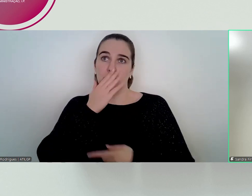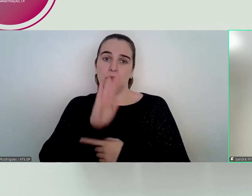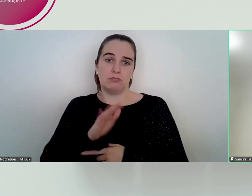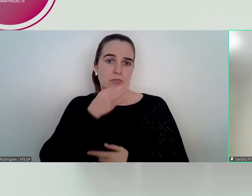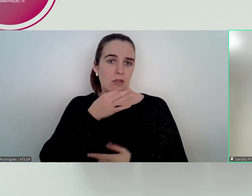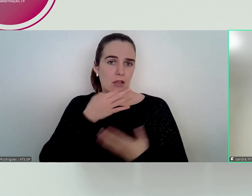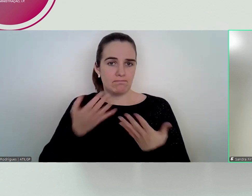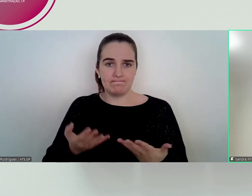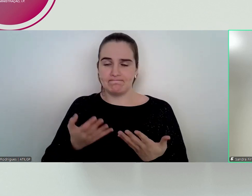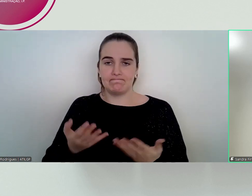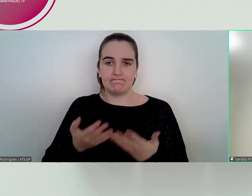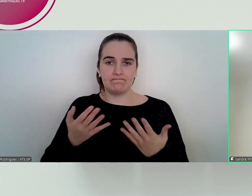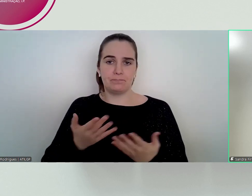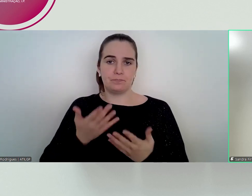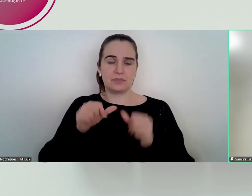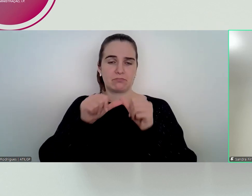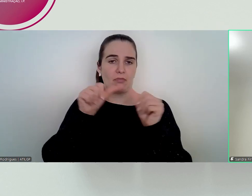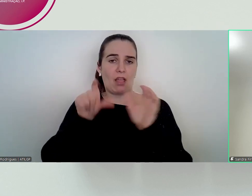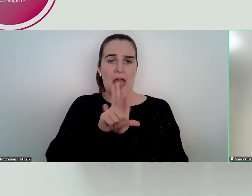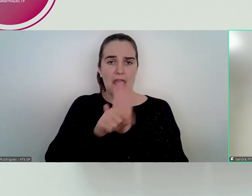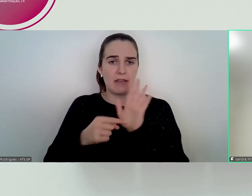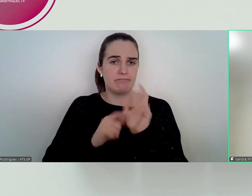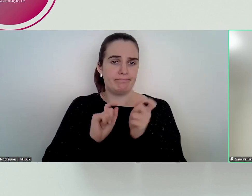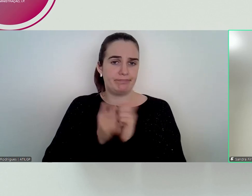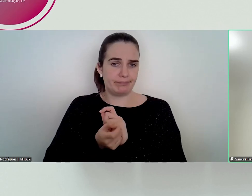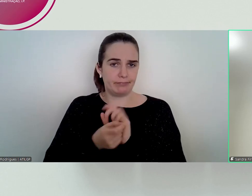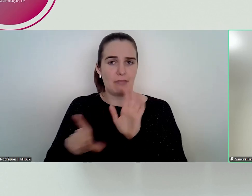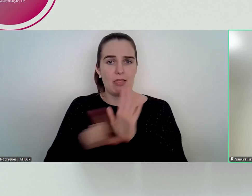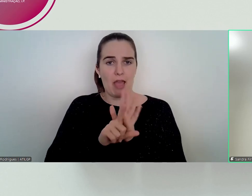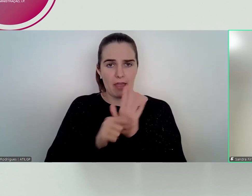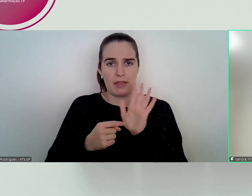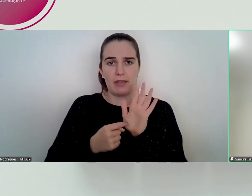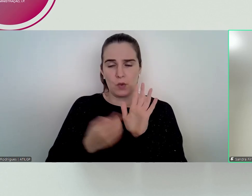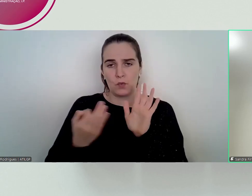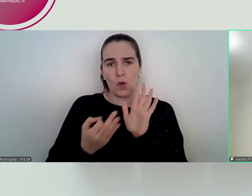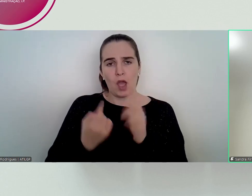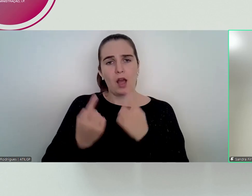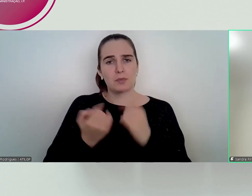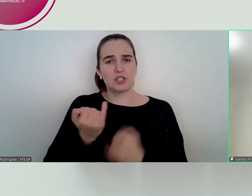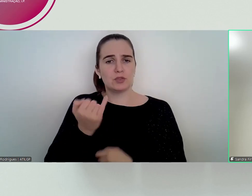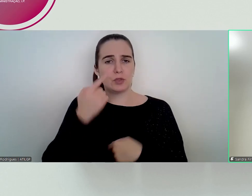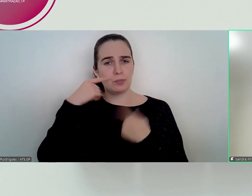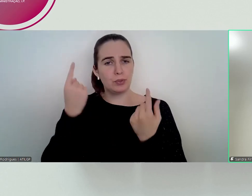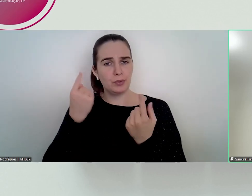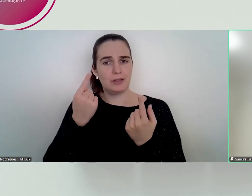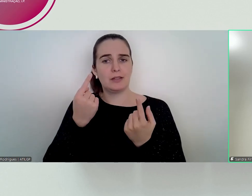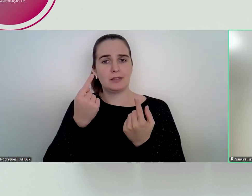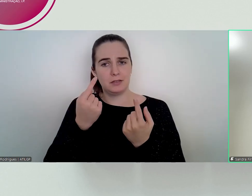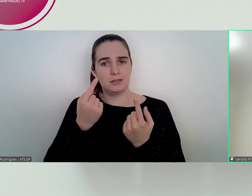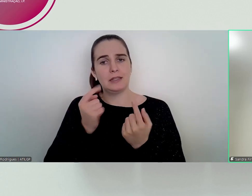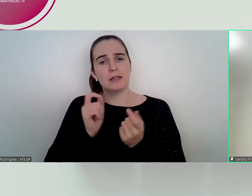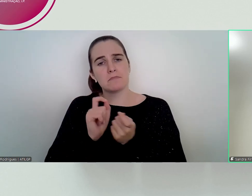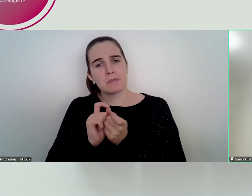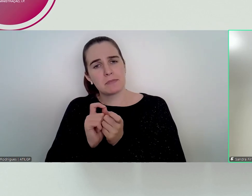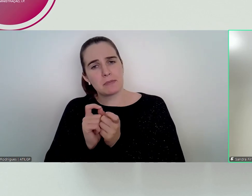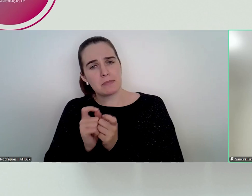a transformação do regime legal de algumas entidades públicas e que se passam a aproximar